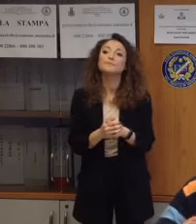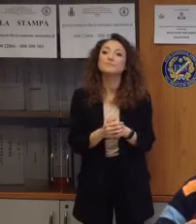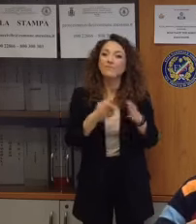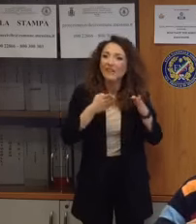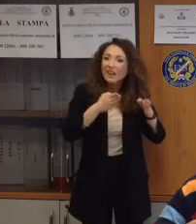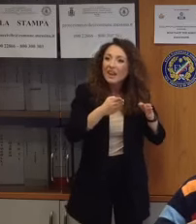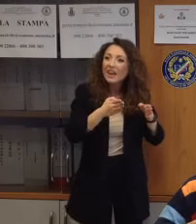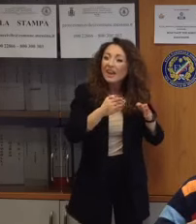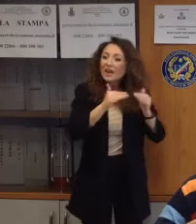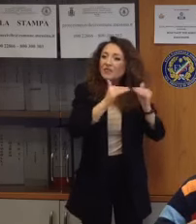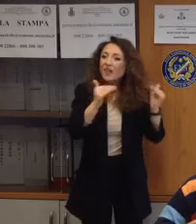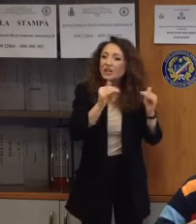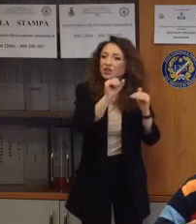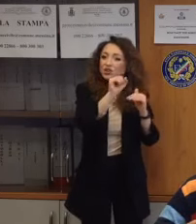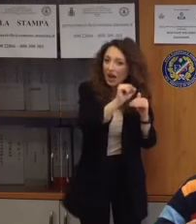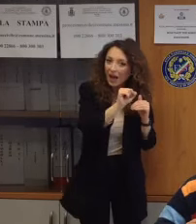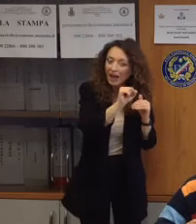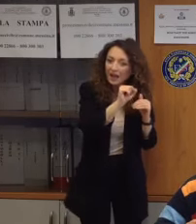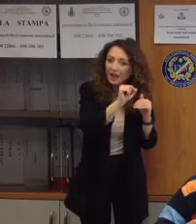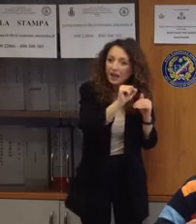allocati